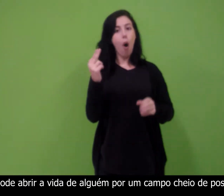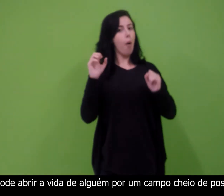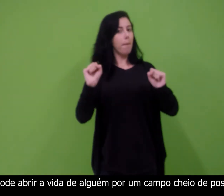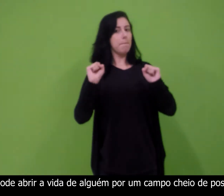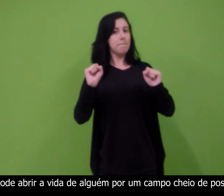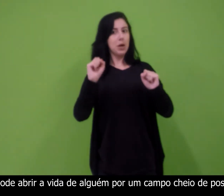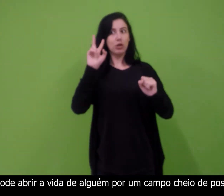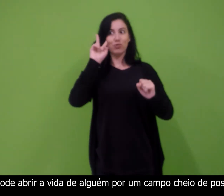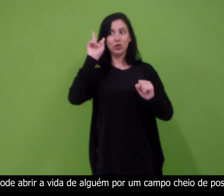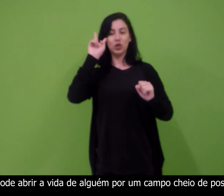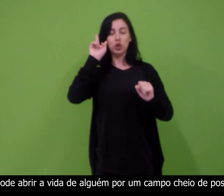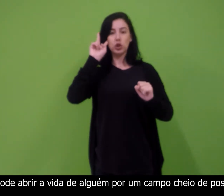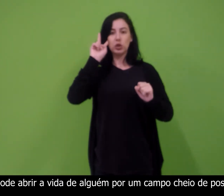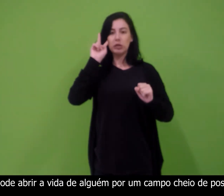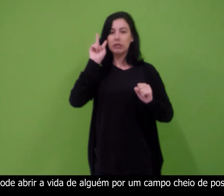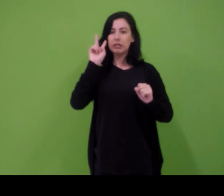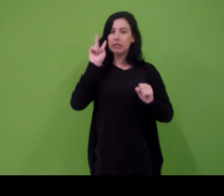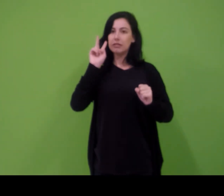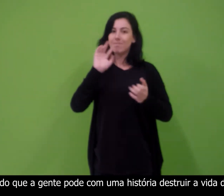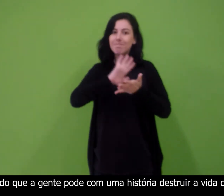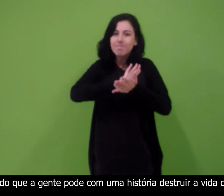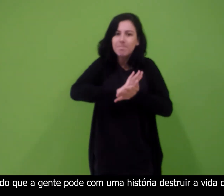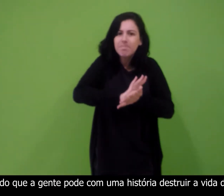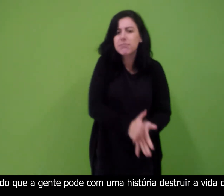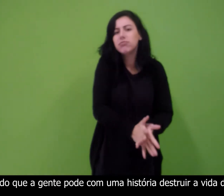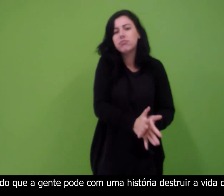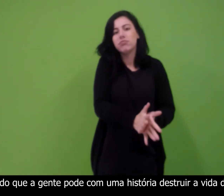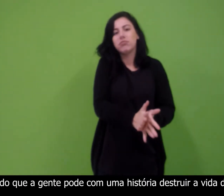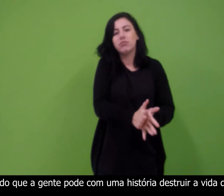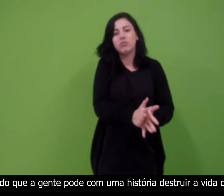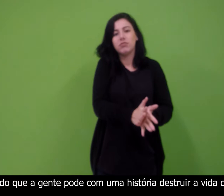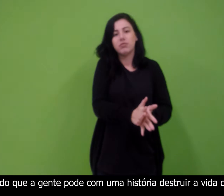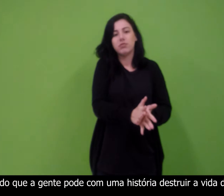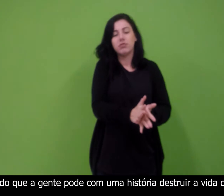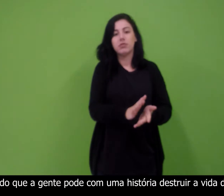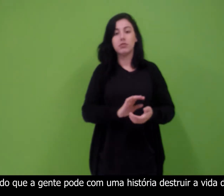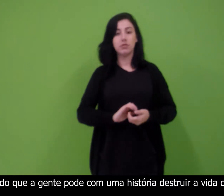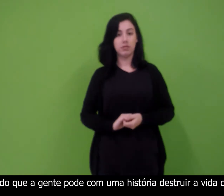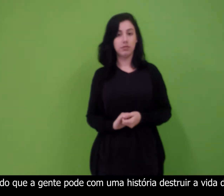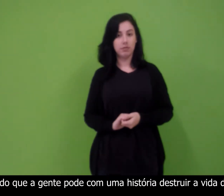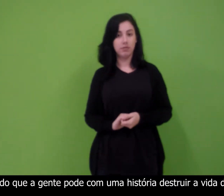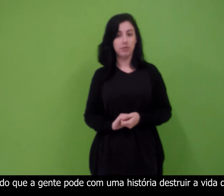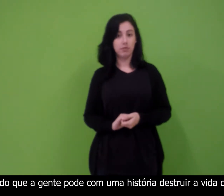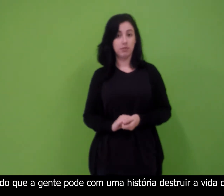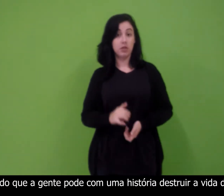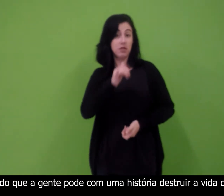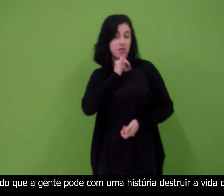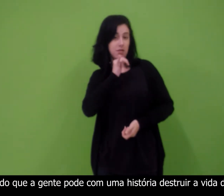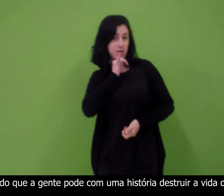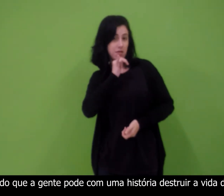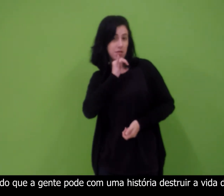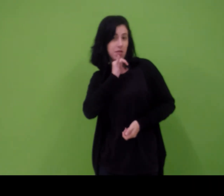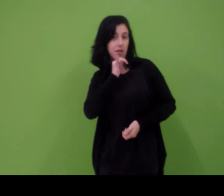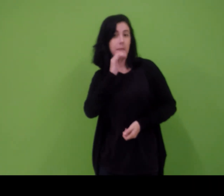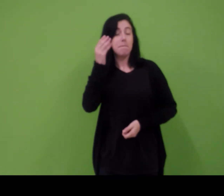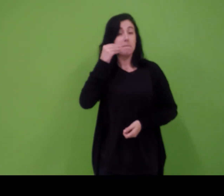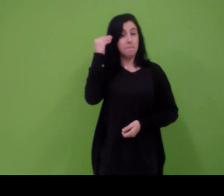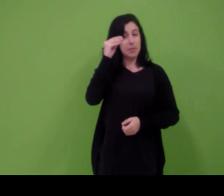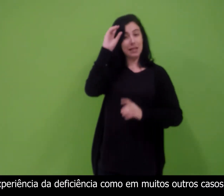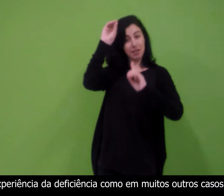campo cheio de possibilidades, do mesmo modo que a gente pode, com uma história, destruir a vida de alguém. No caso